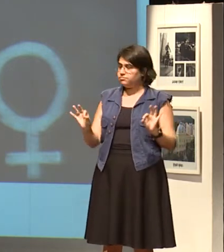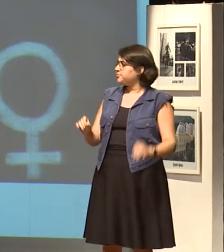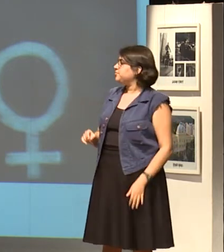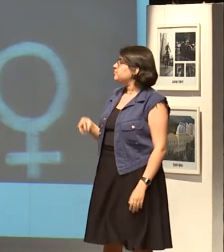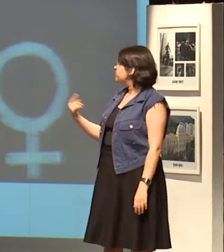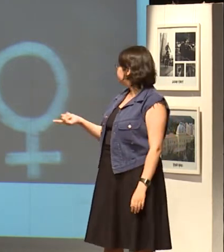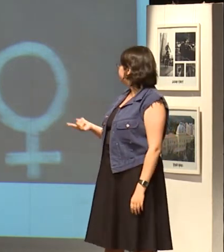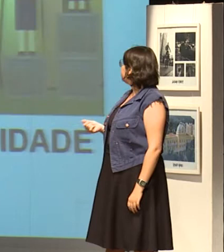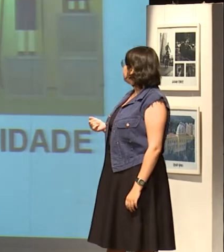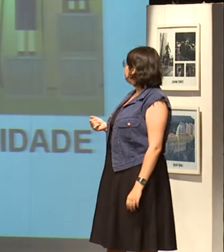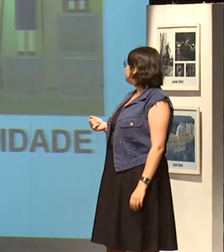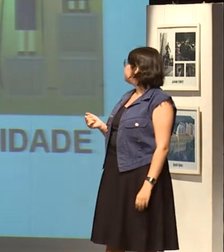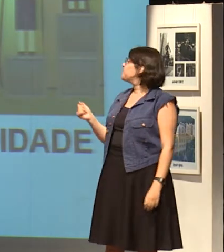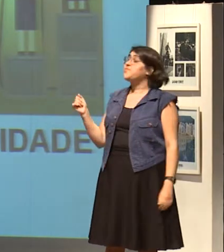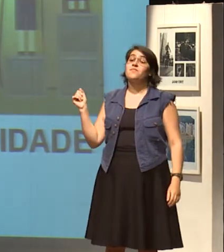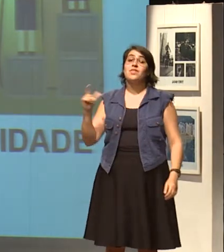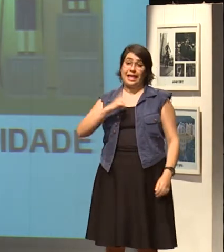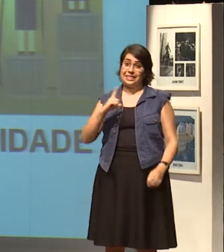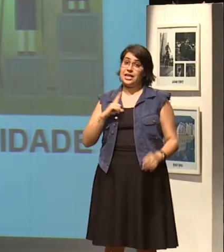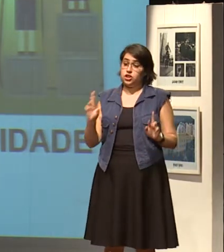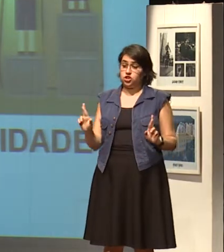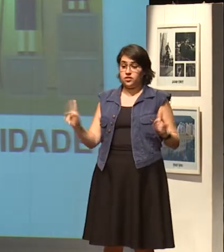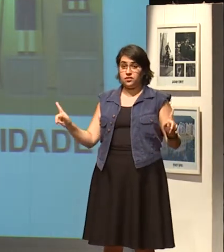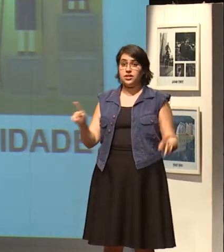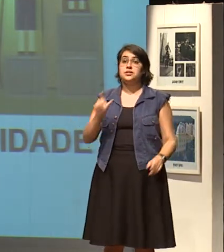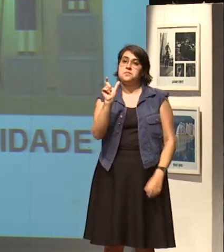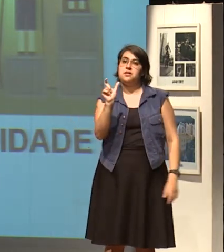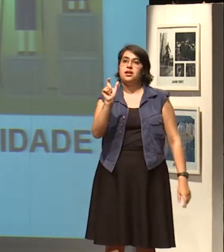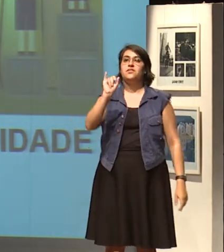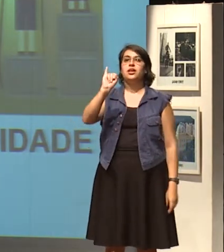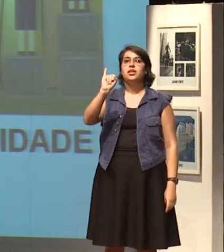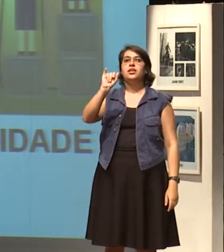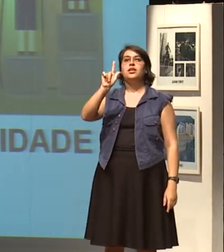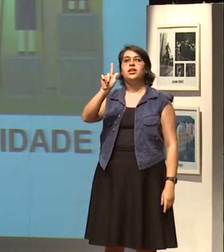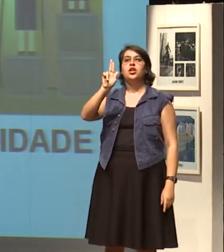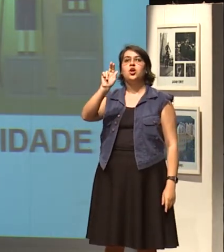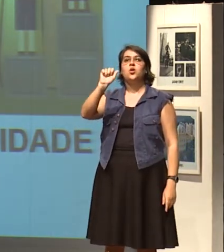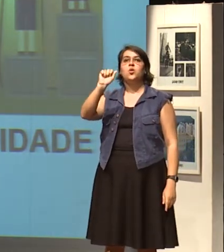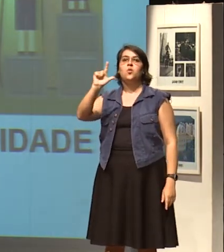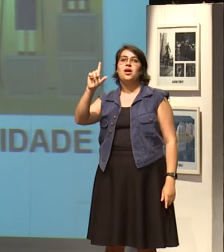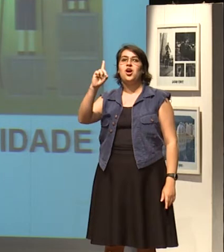equidade, meio a meio, 50%. Tem uma diferença entre esses dois